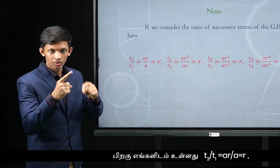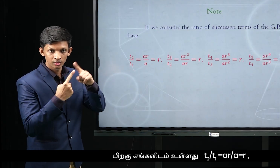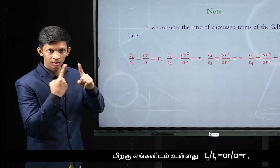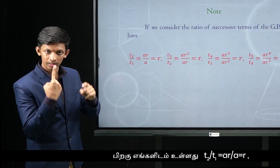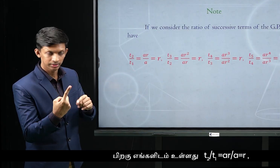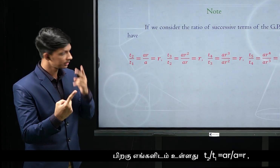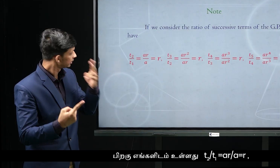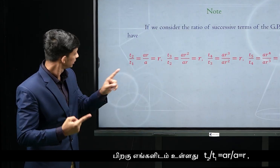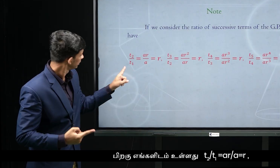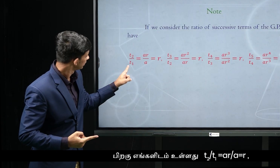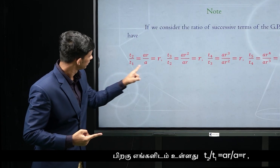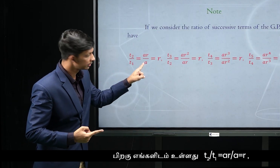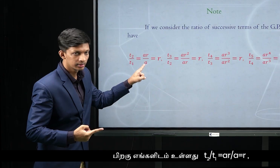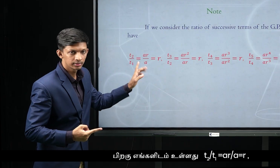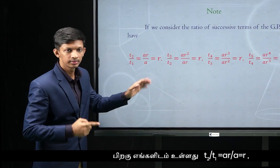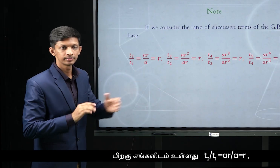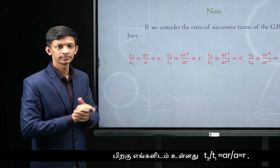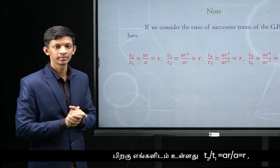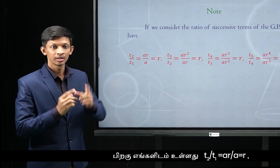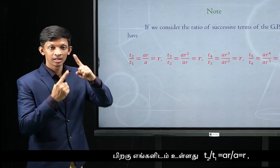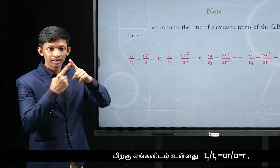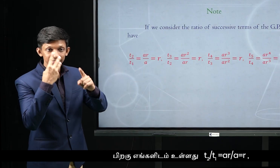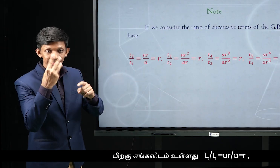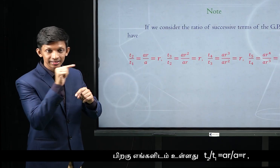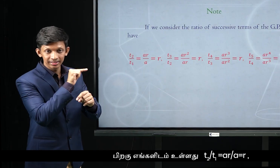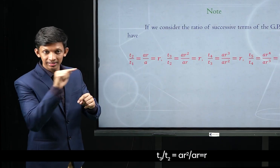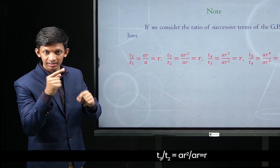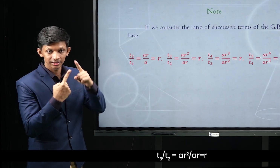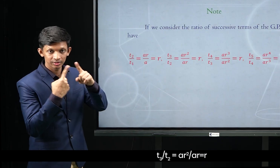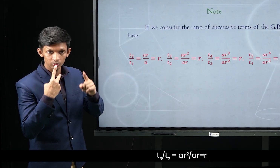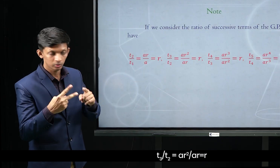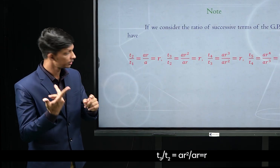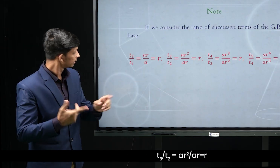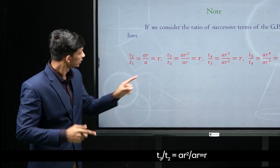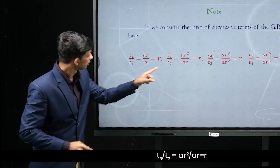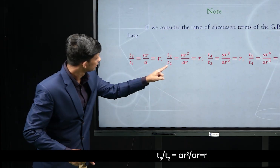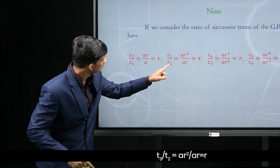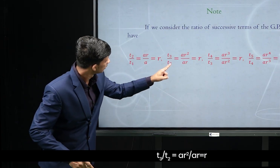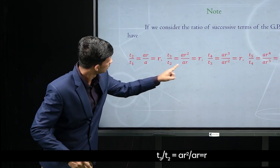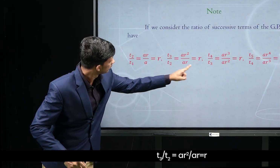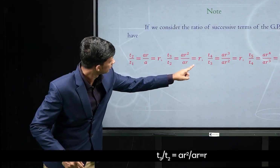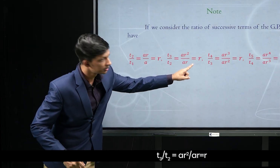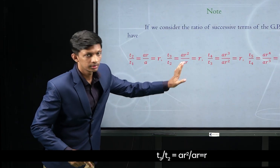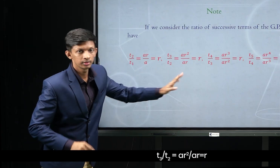பிறகு என்னிடம் உள்ளது டி கீழ் இலக்கு 2 கீழ் டி கீழ் இலக்கு 1 ஈடு